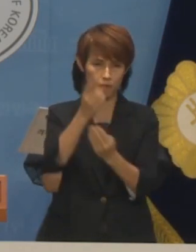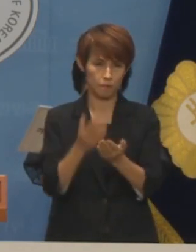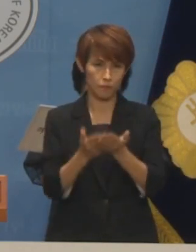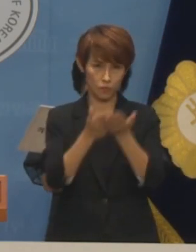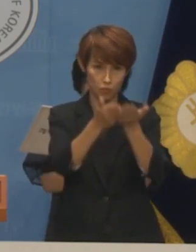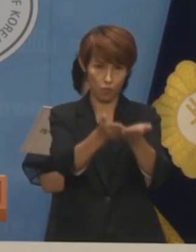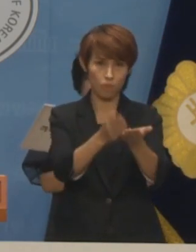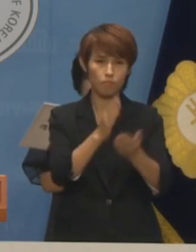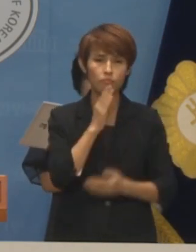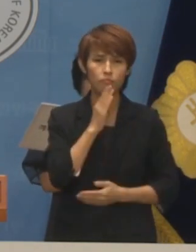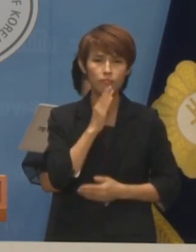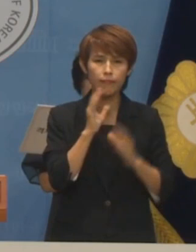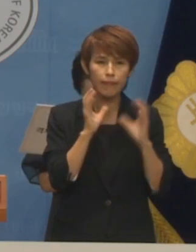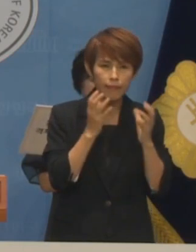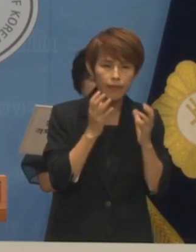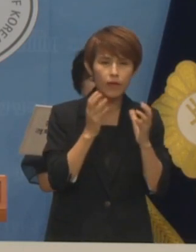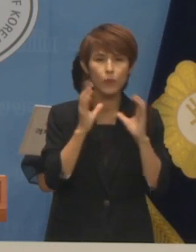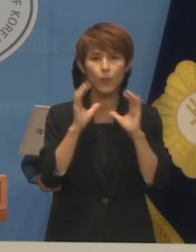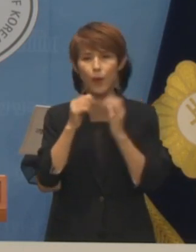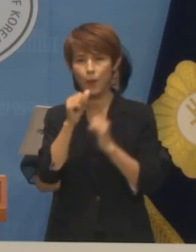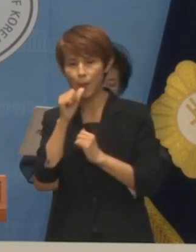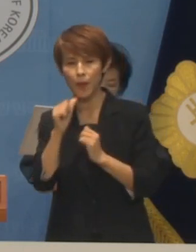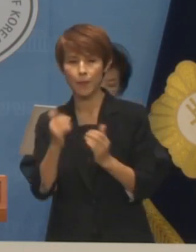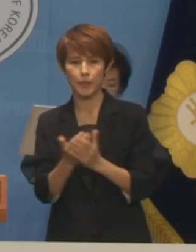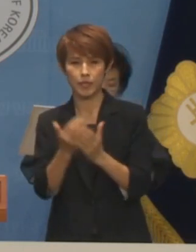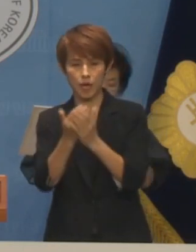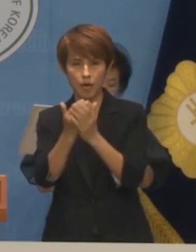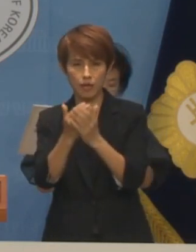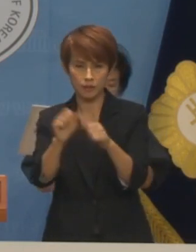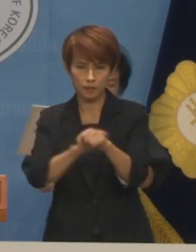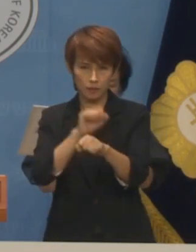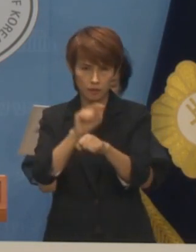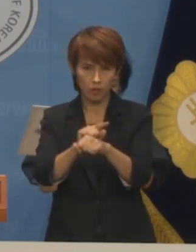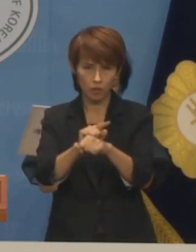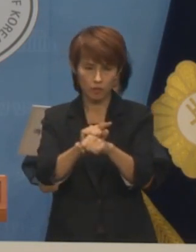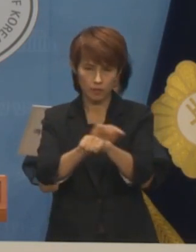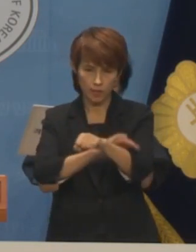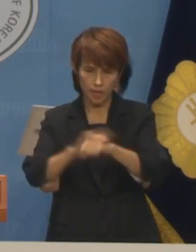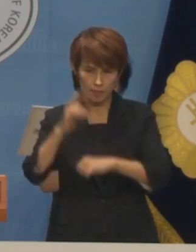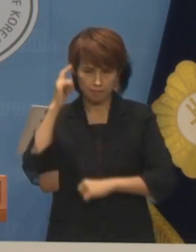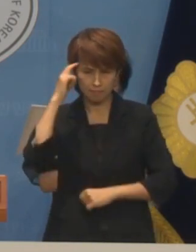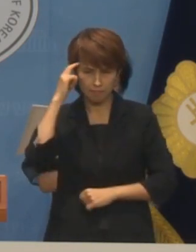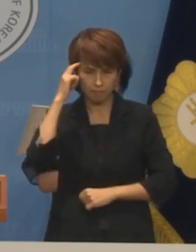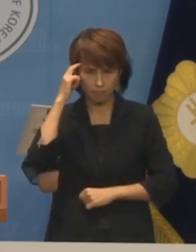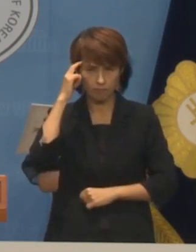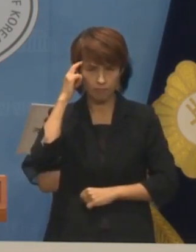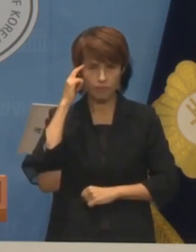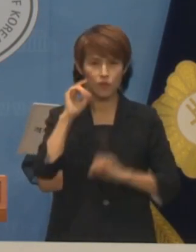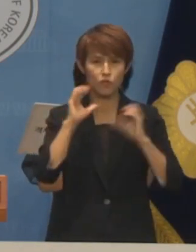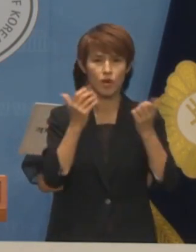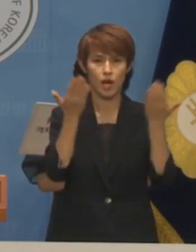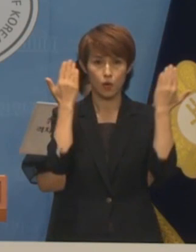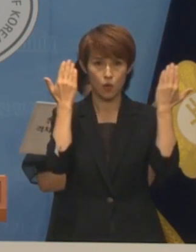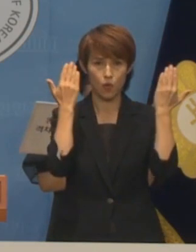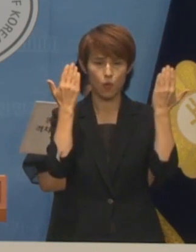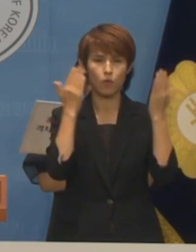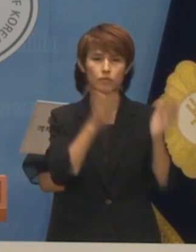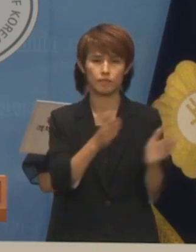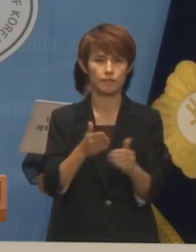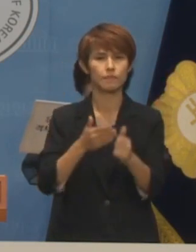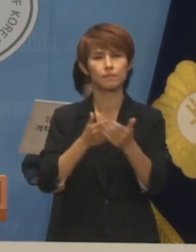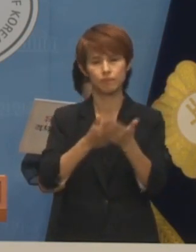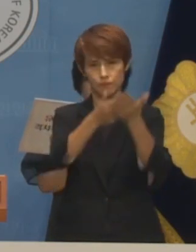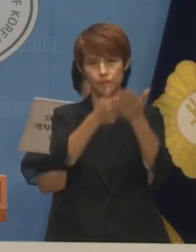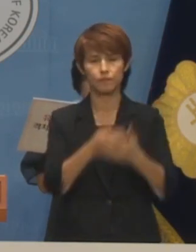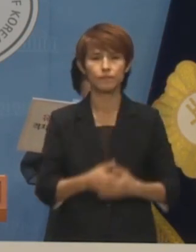제공하되 영아기와 유아기의 발달적 특성을 충분히 고려한 유아학교 체제를 마련해야